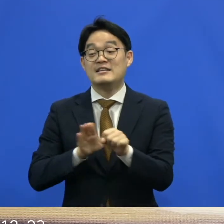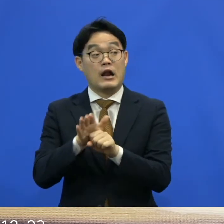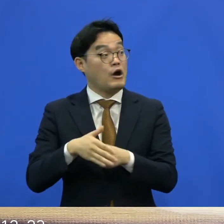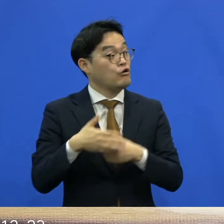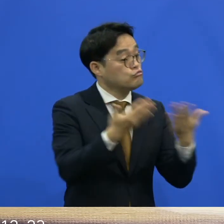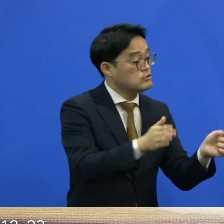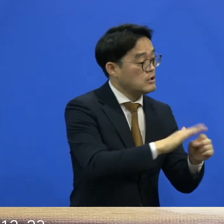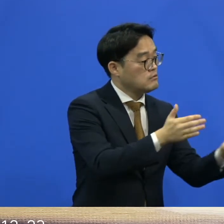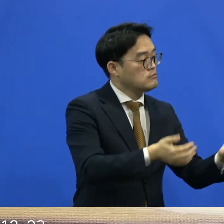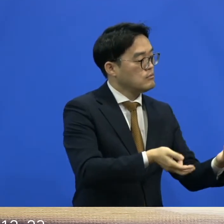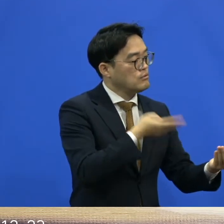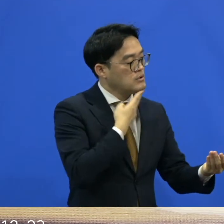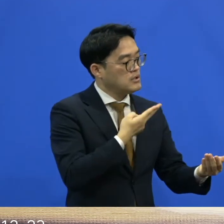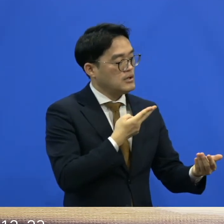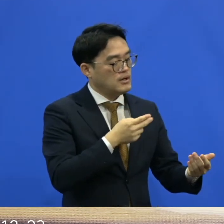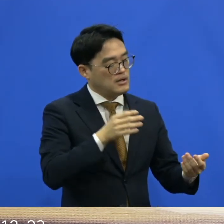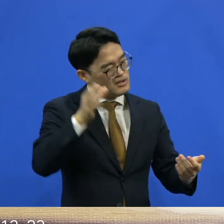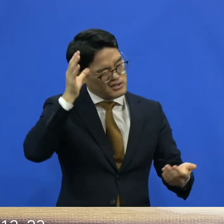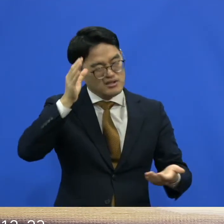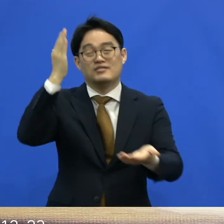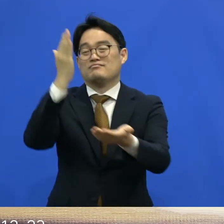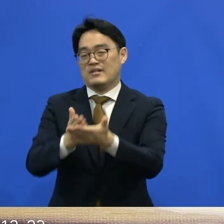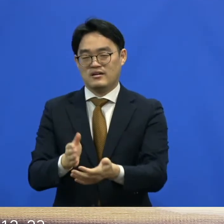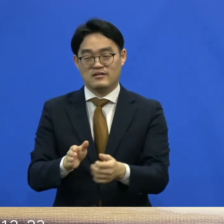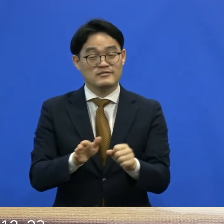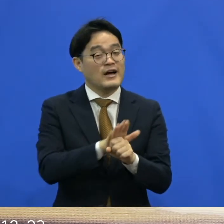끝내세요. 기대하지 마세요.